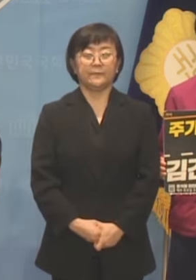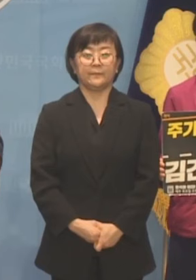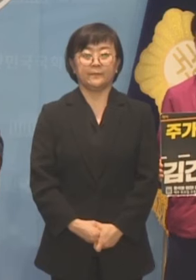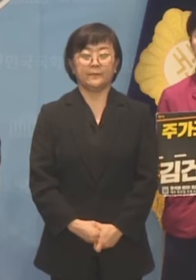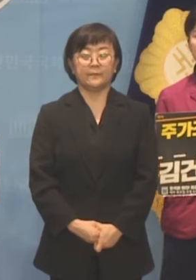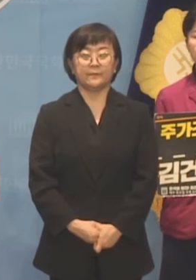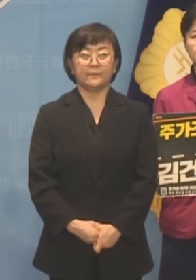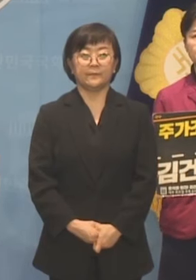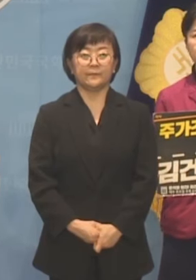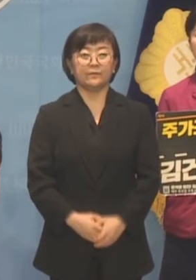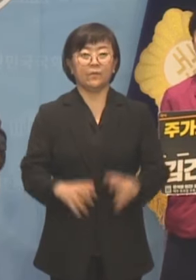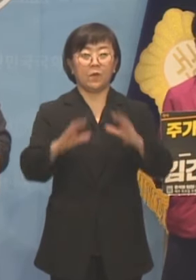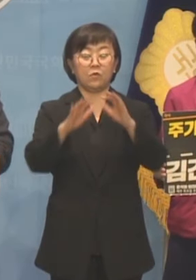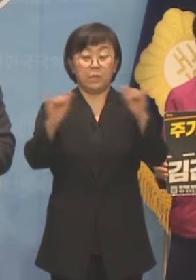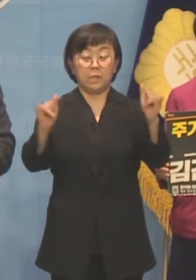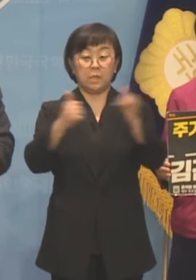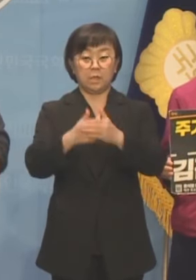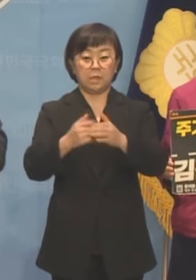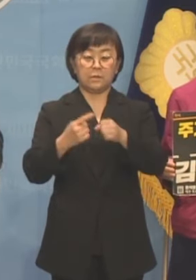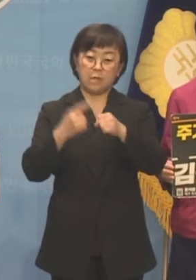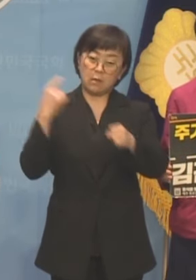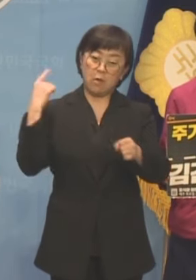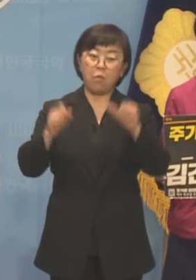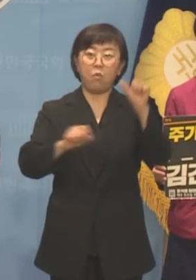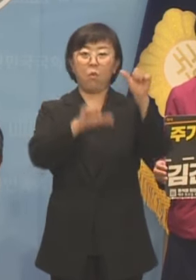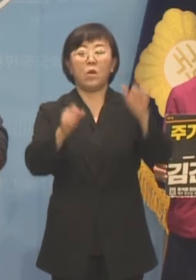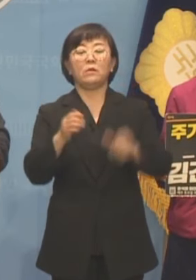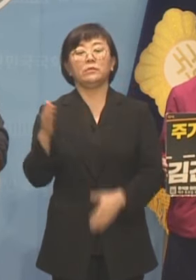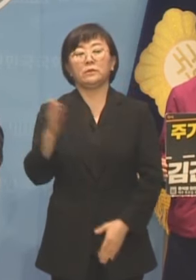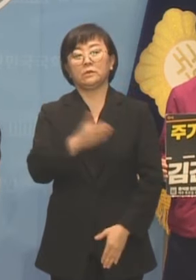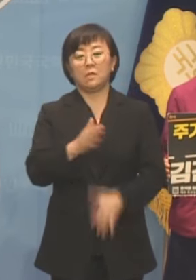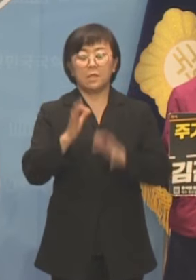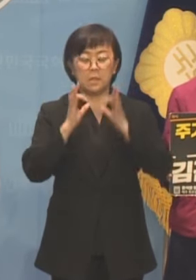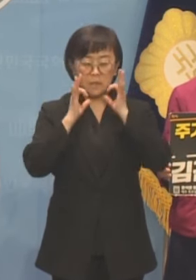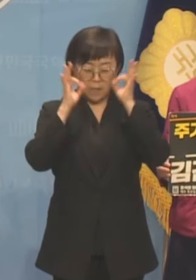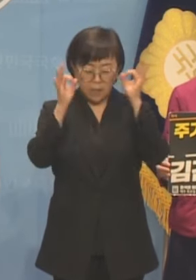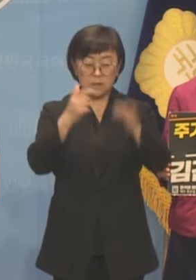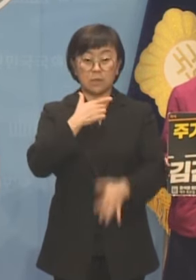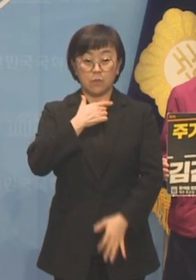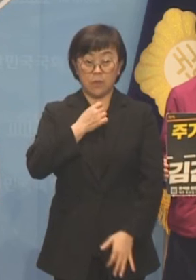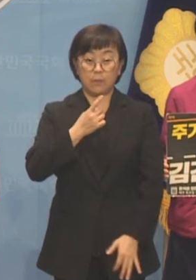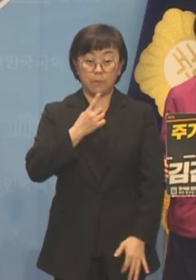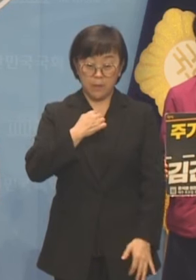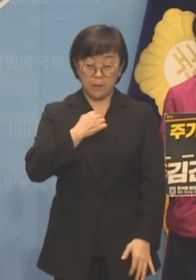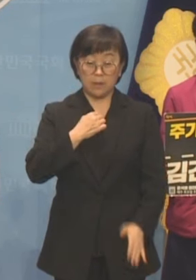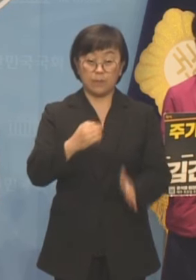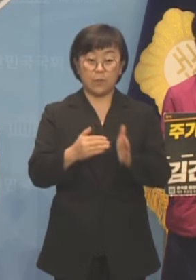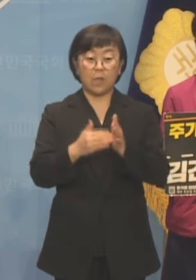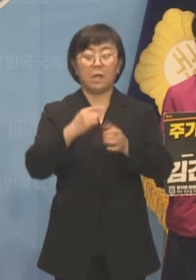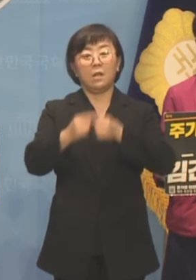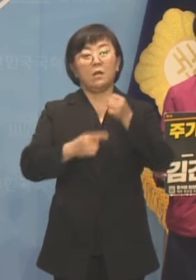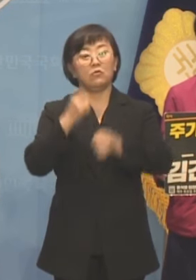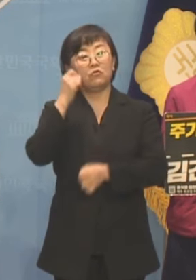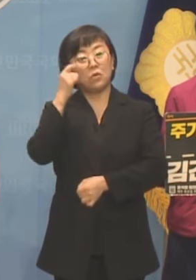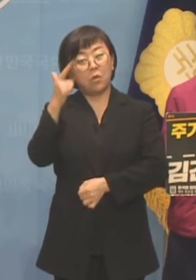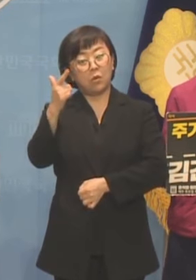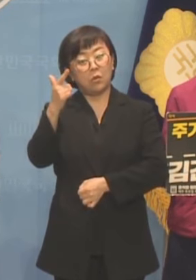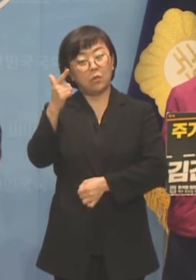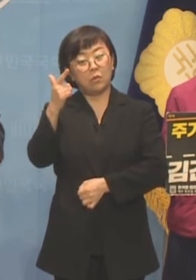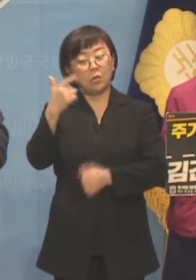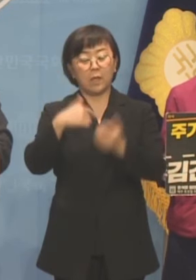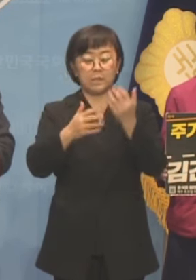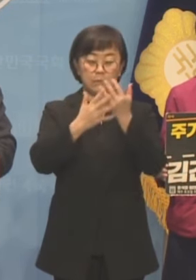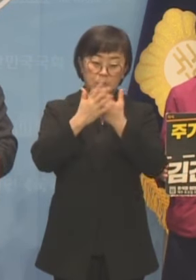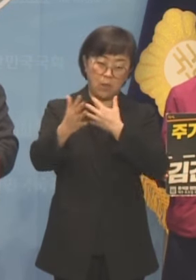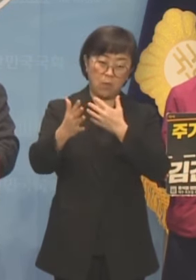이상입니다네 우리 국민들께서 작년 5월부터 간절히 외치고 어 1년 반 동안 집회도